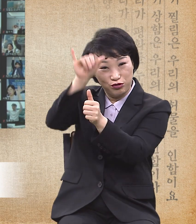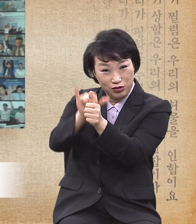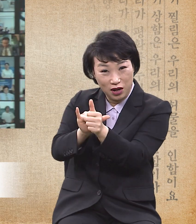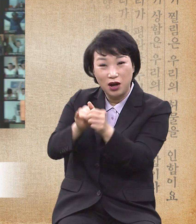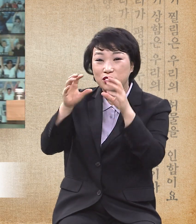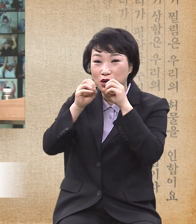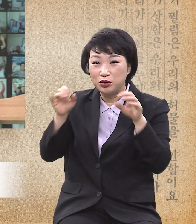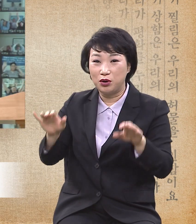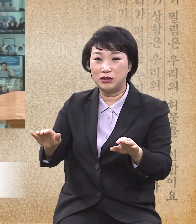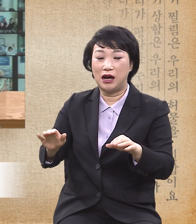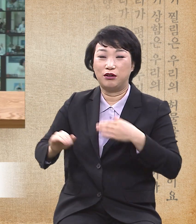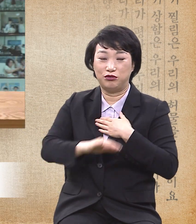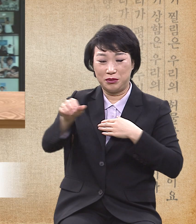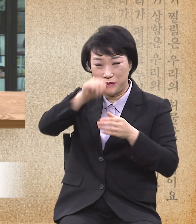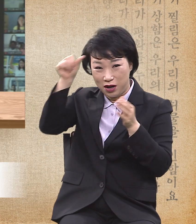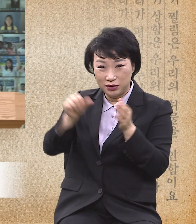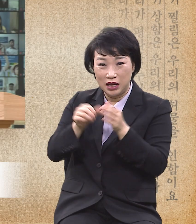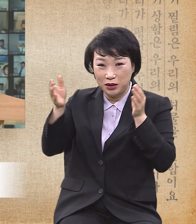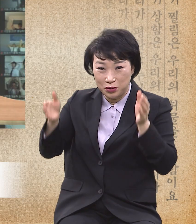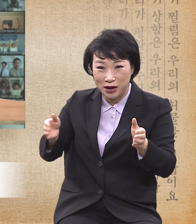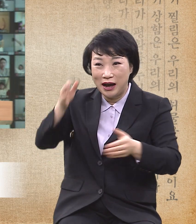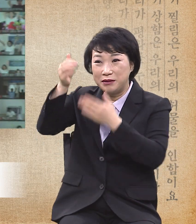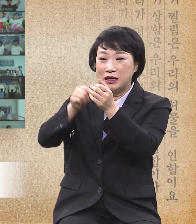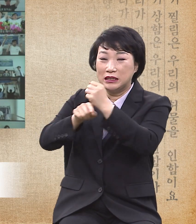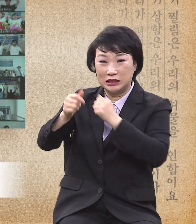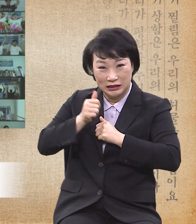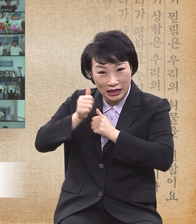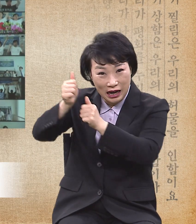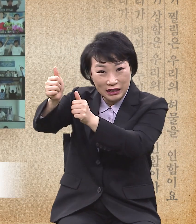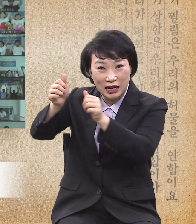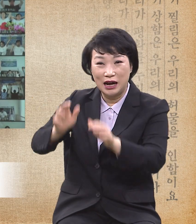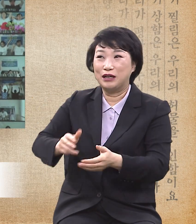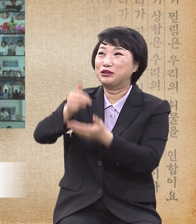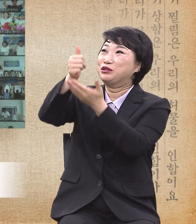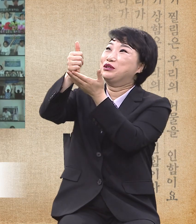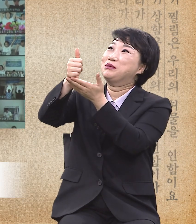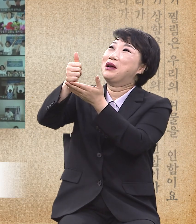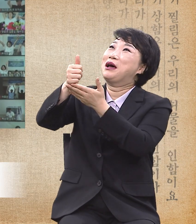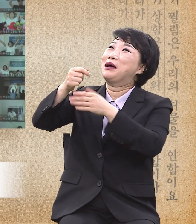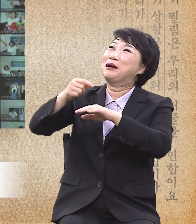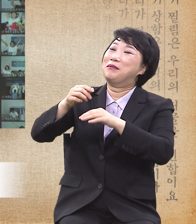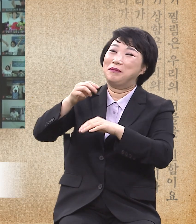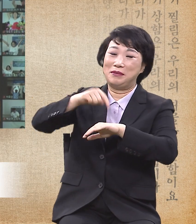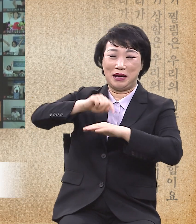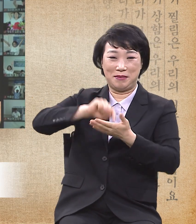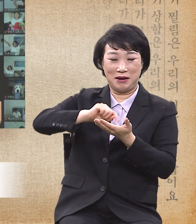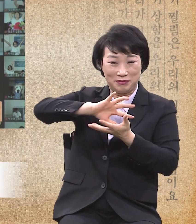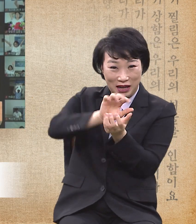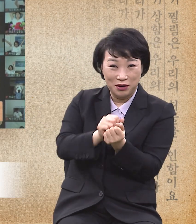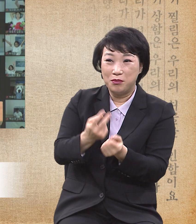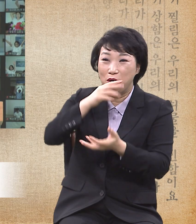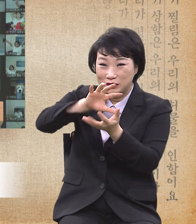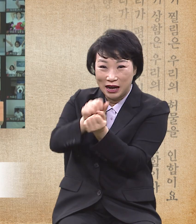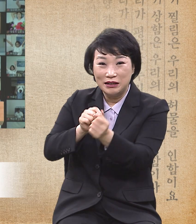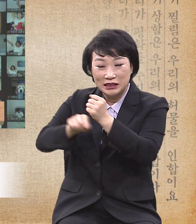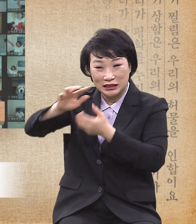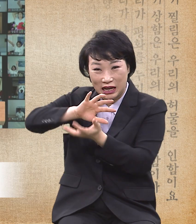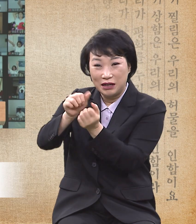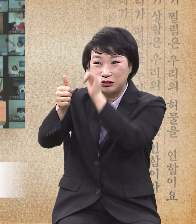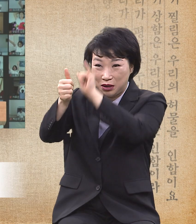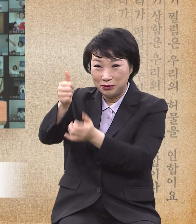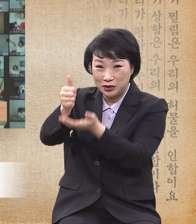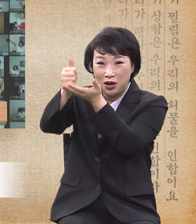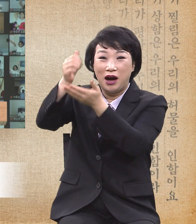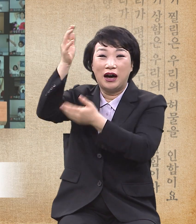충성과 전도와 우리 평생에 하나님의 뜻을 쫓아 주님을 마음 다하고 목숨 다하고 뜻을 다하여 섬겨